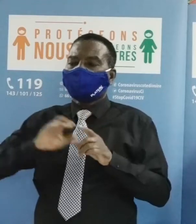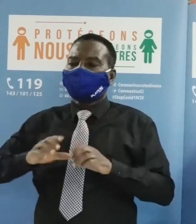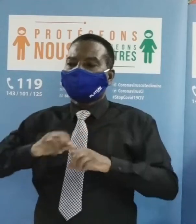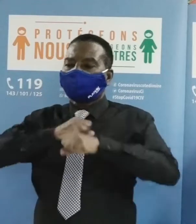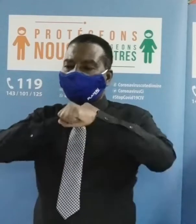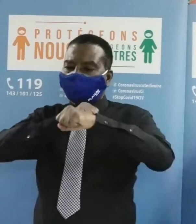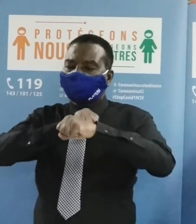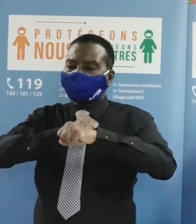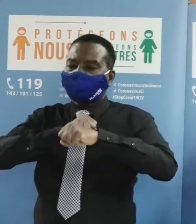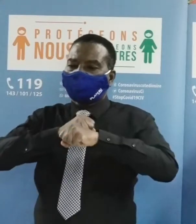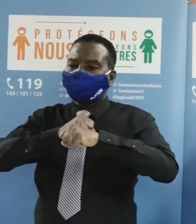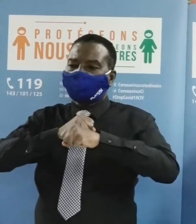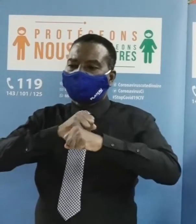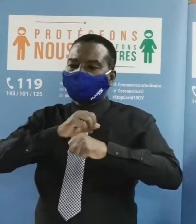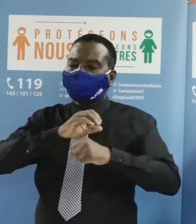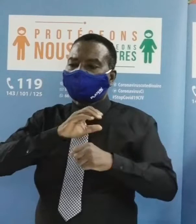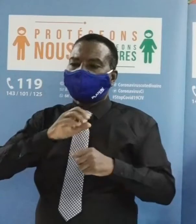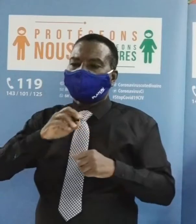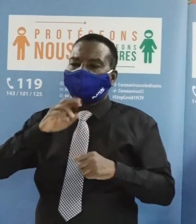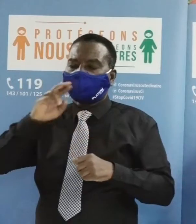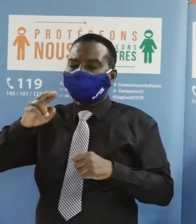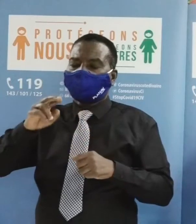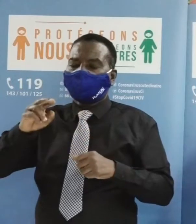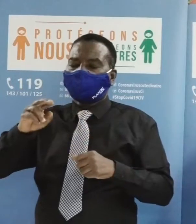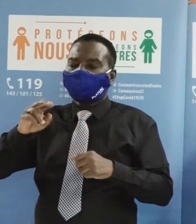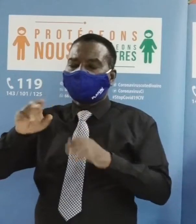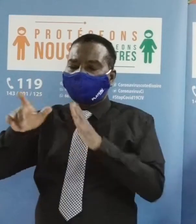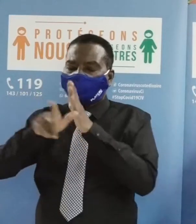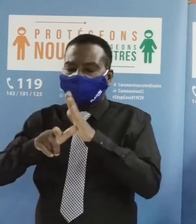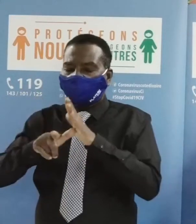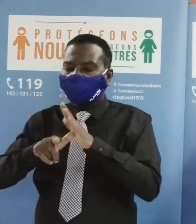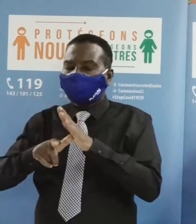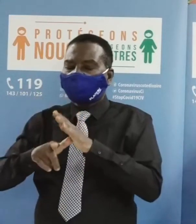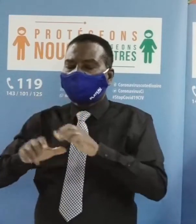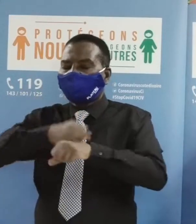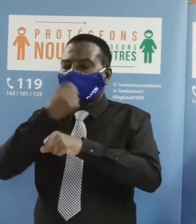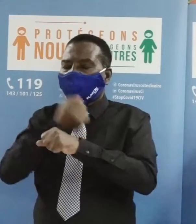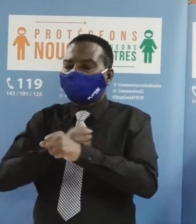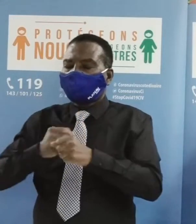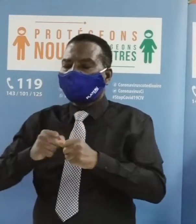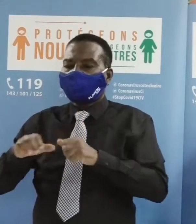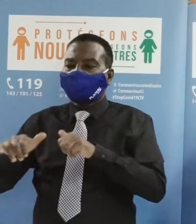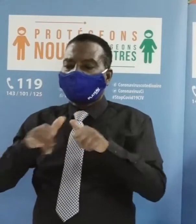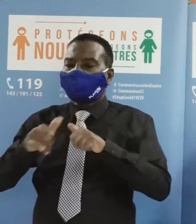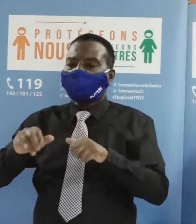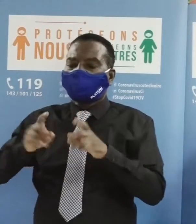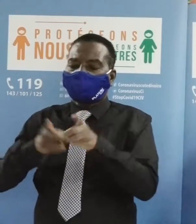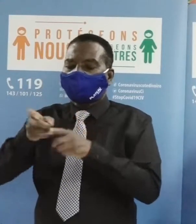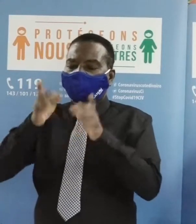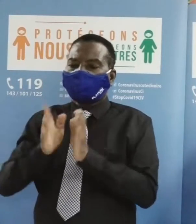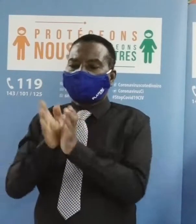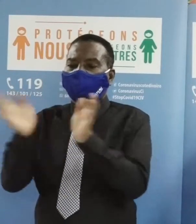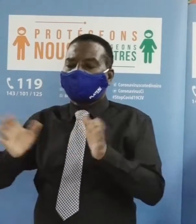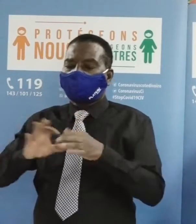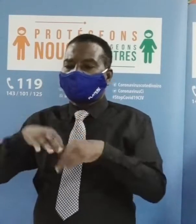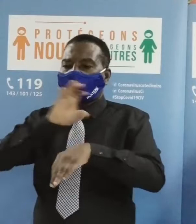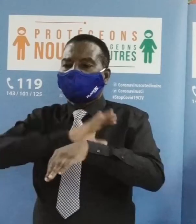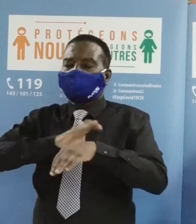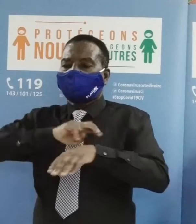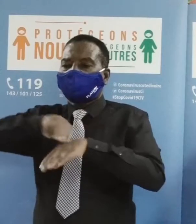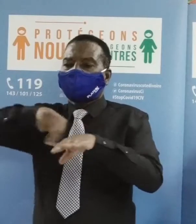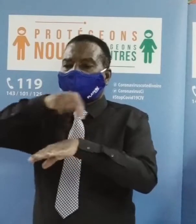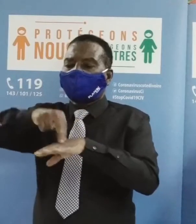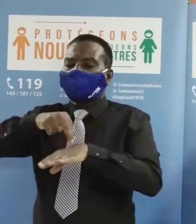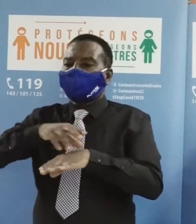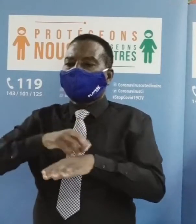défense et de sécurité sous l'autorité qu'opérationnel éclairée du directeur général de la police nationale